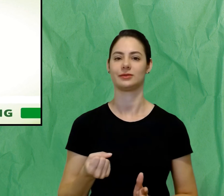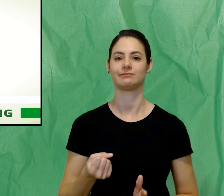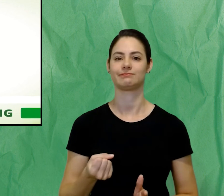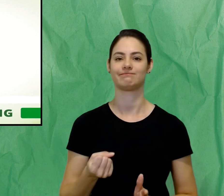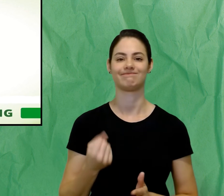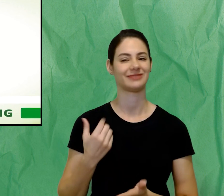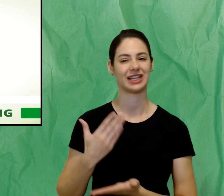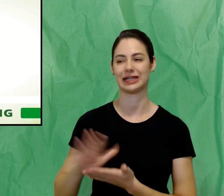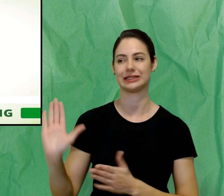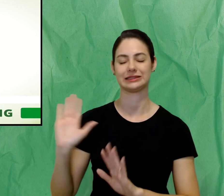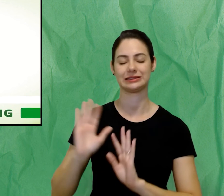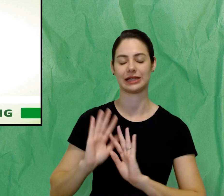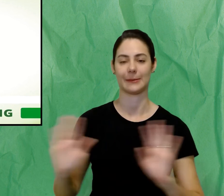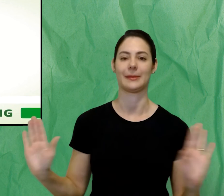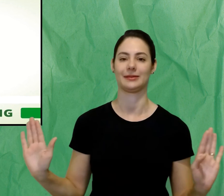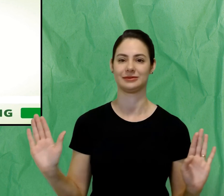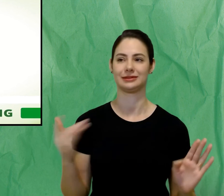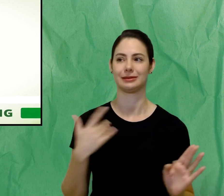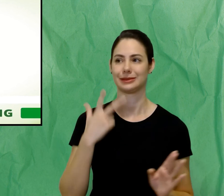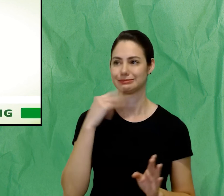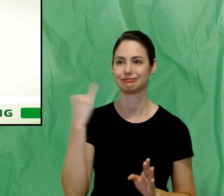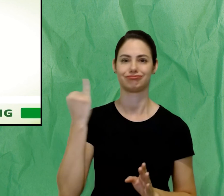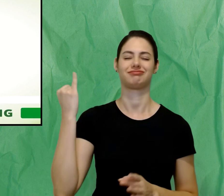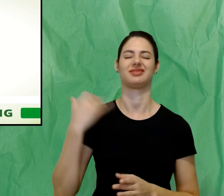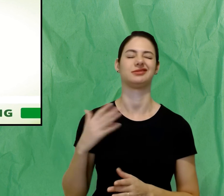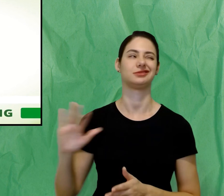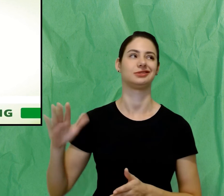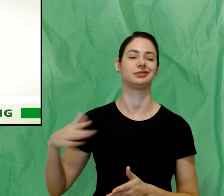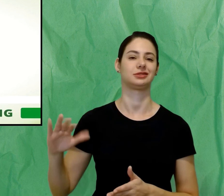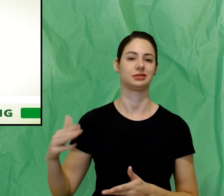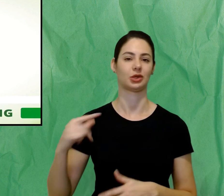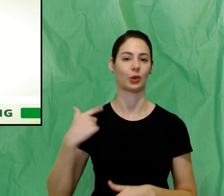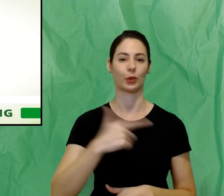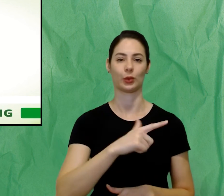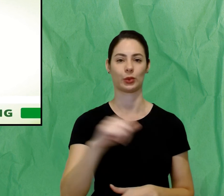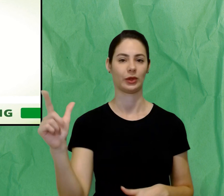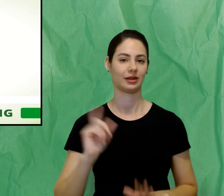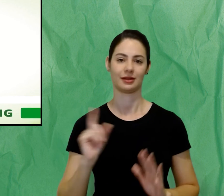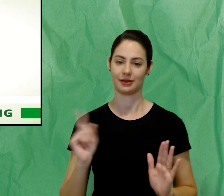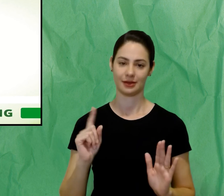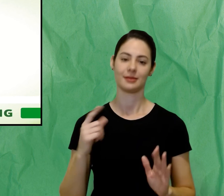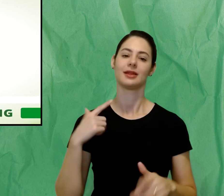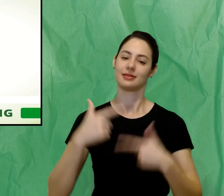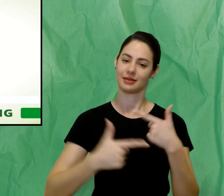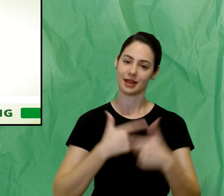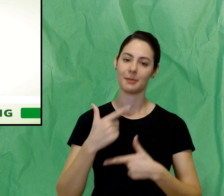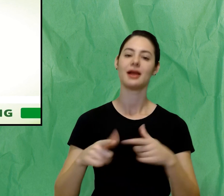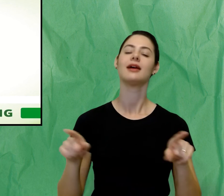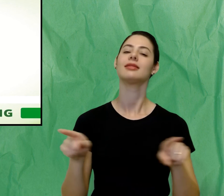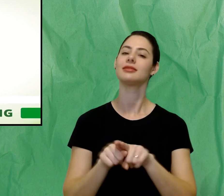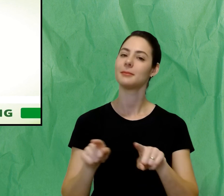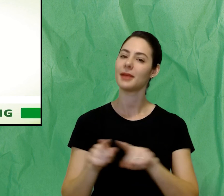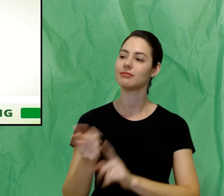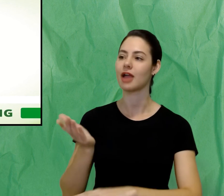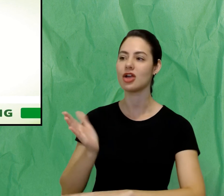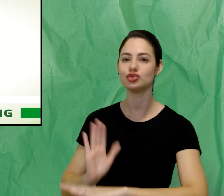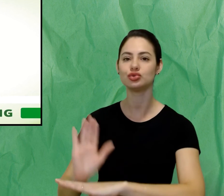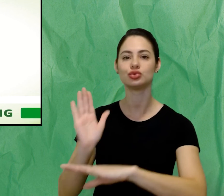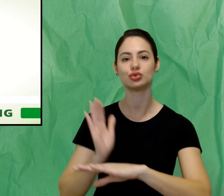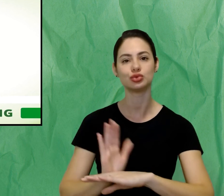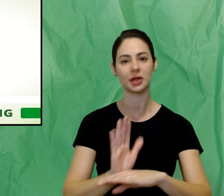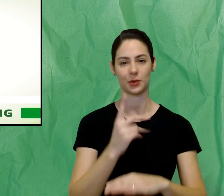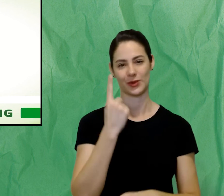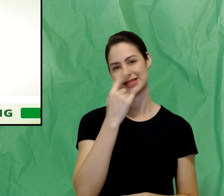vai resolvendo para se livrar daquilo o quanto antes e trabalhar de forma